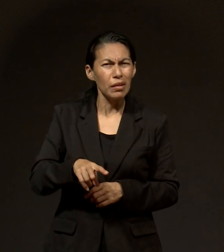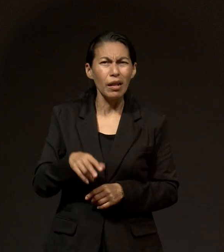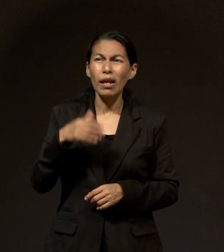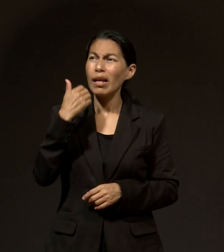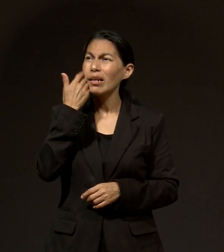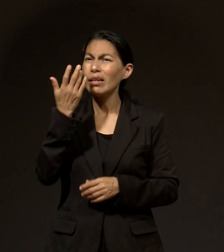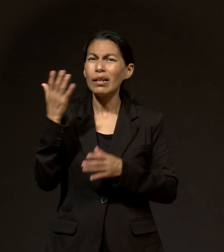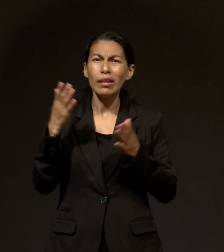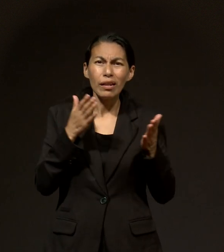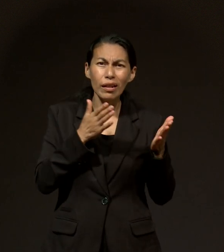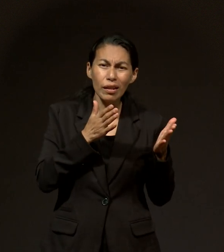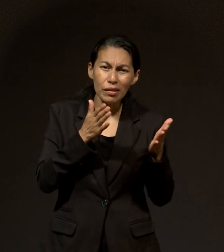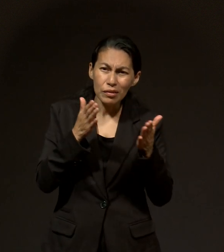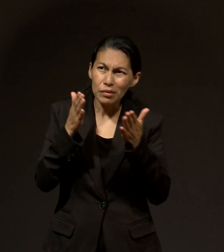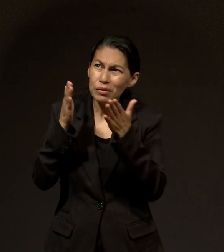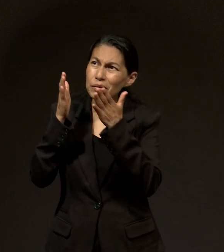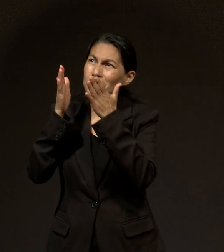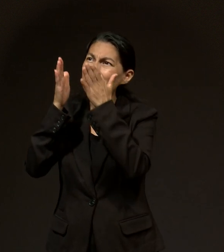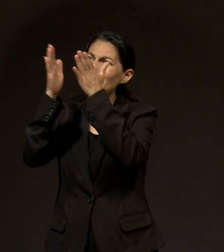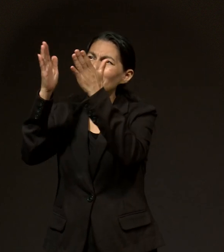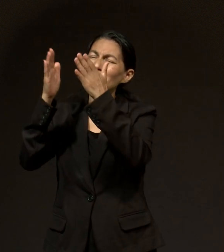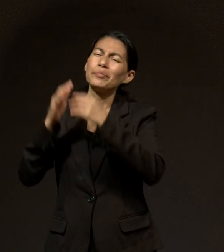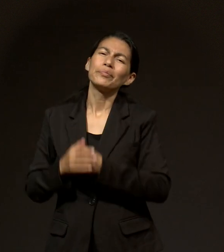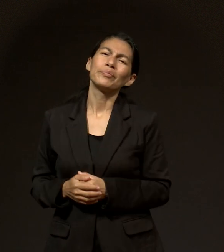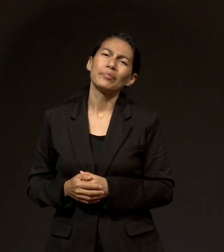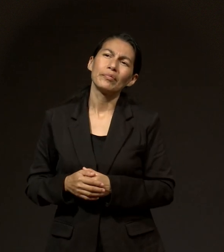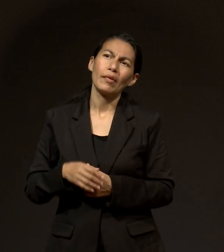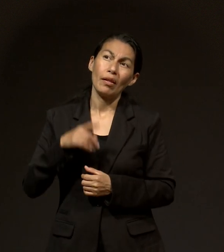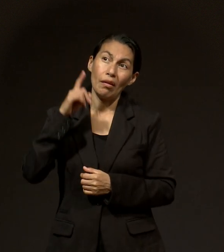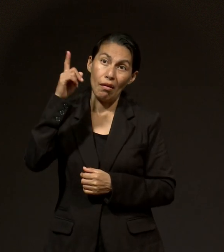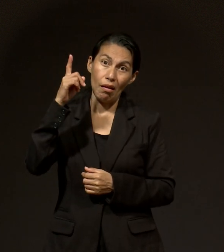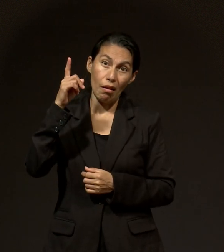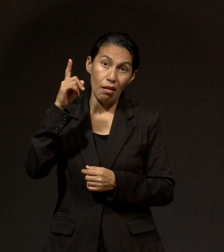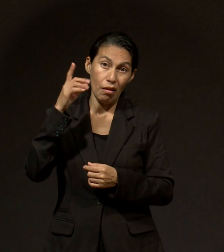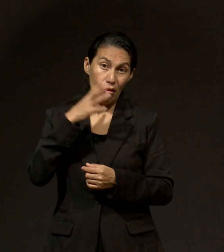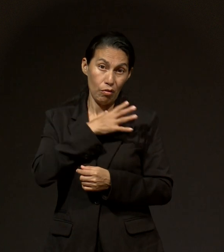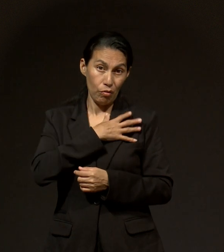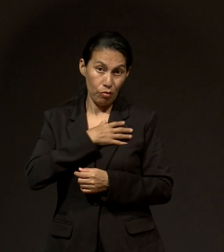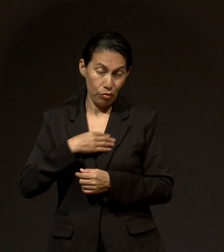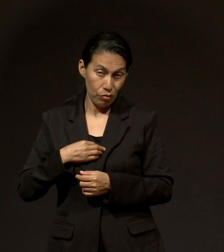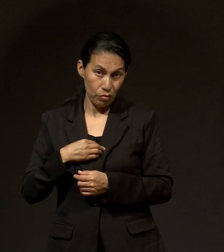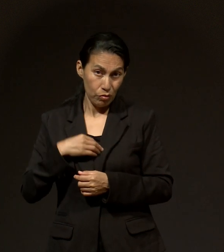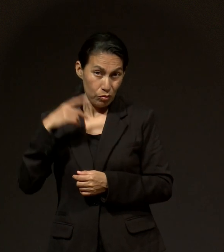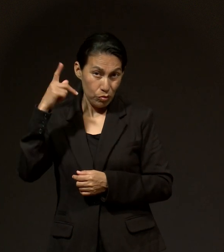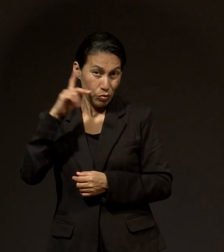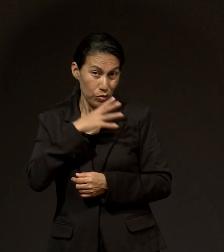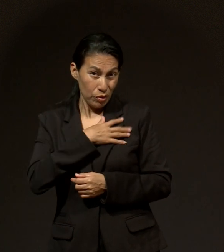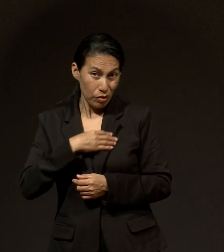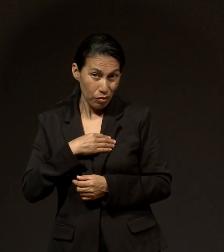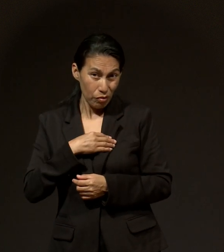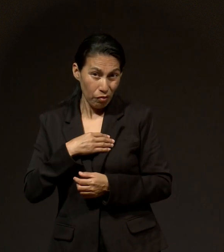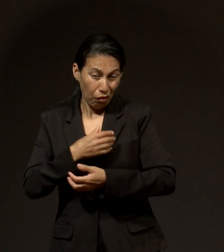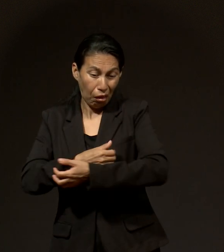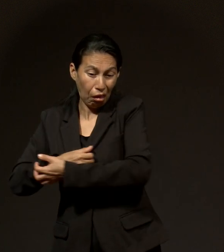De las fuerzas De